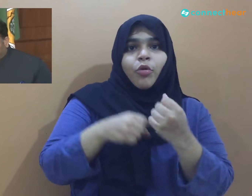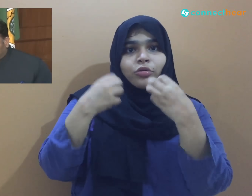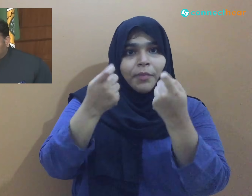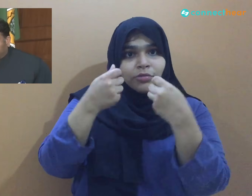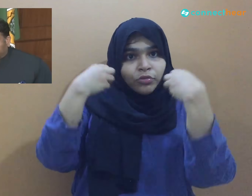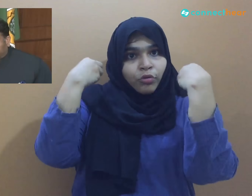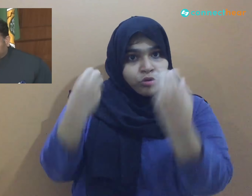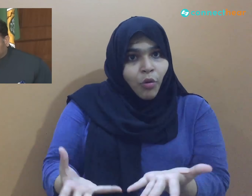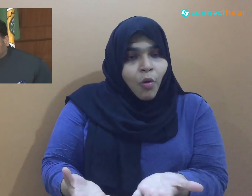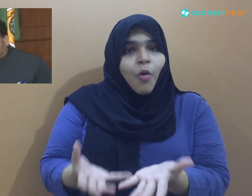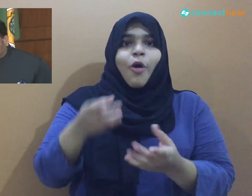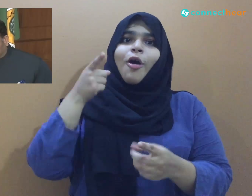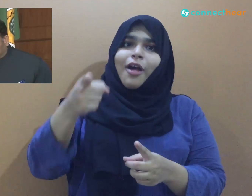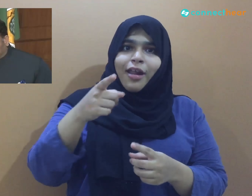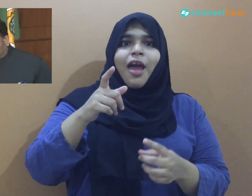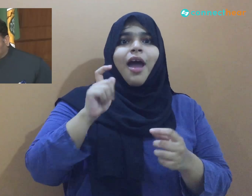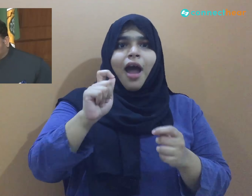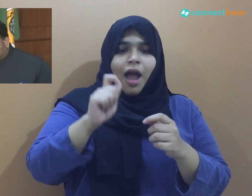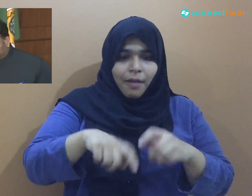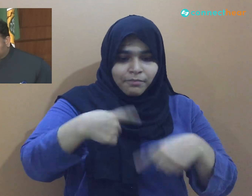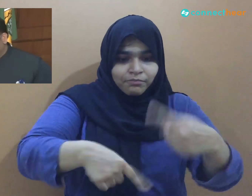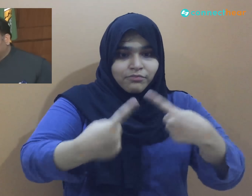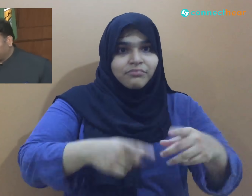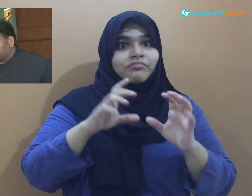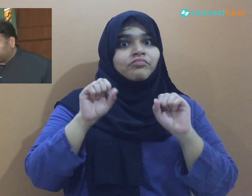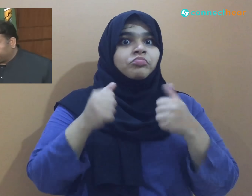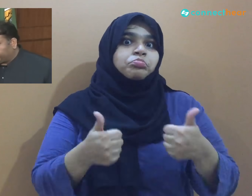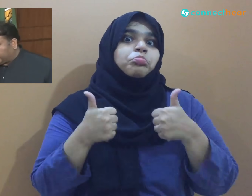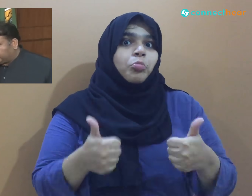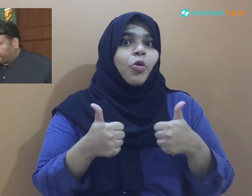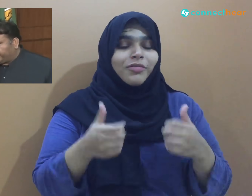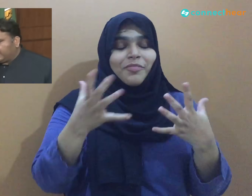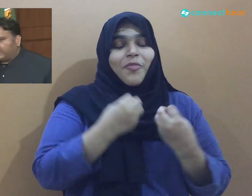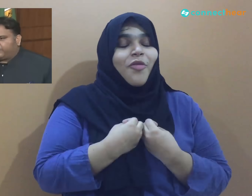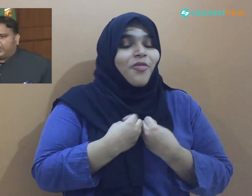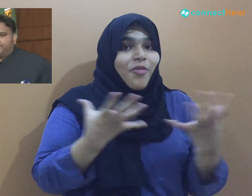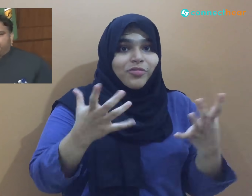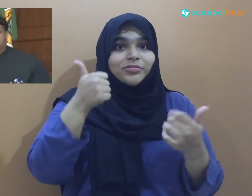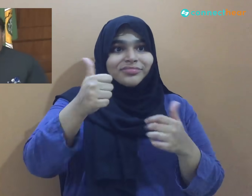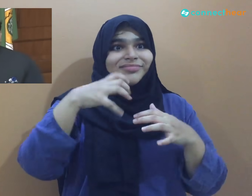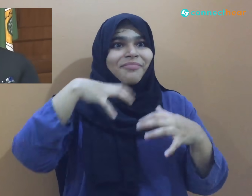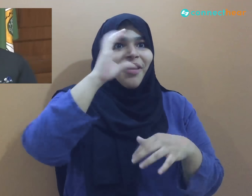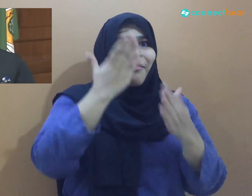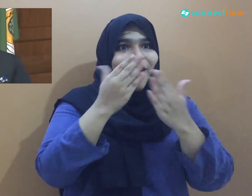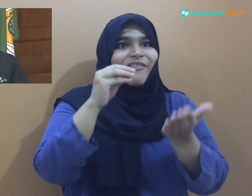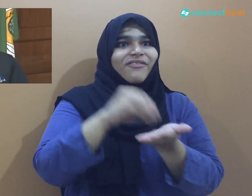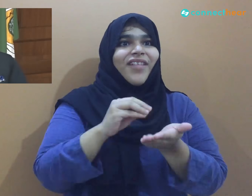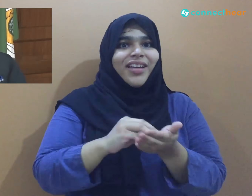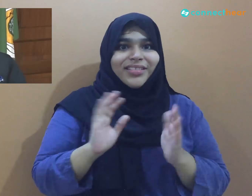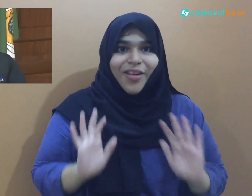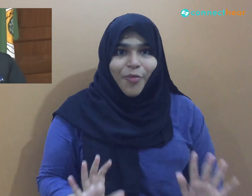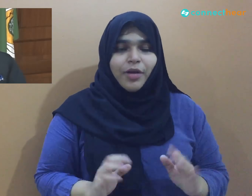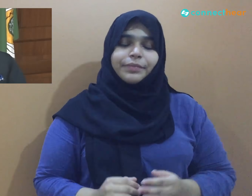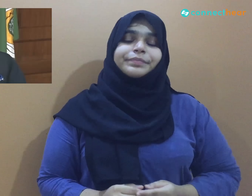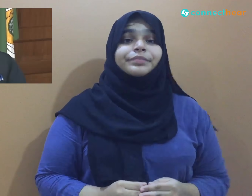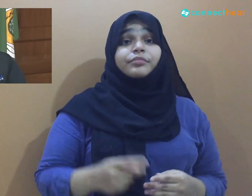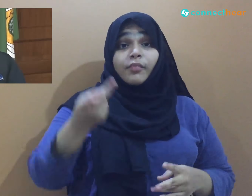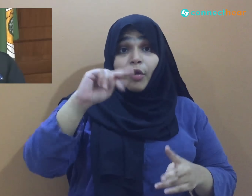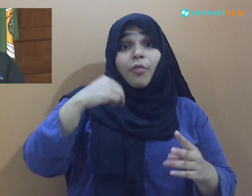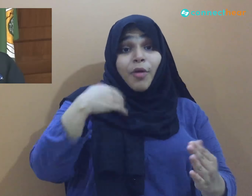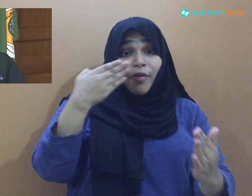بنائی. اس کے ساتھ سر جو کامسیٹس ہے سائنس پارک تھا وہاں پر بھی میں نے ایمفیسس کیا تھا